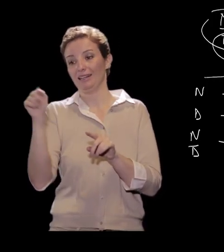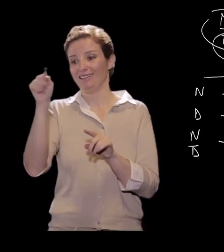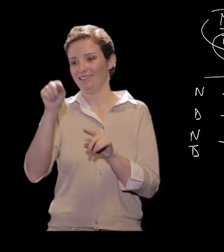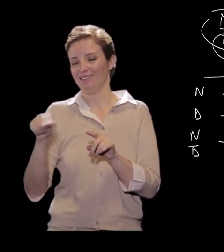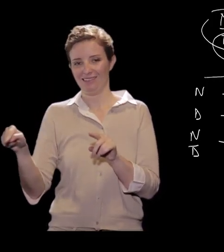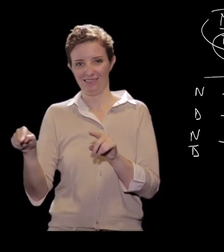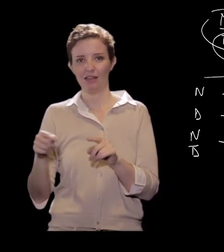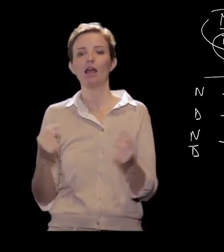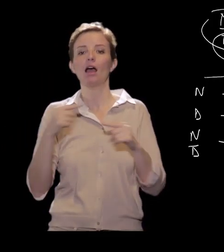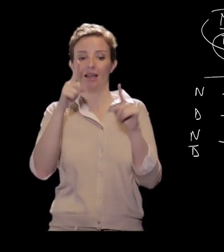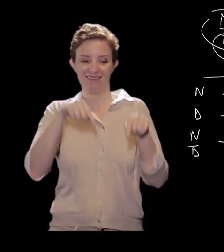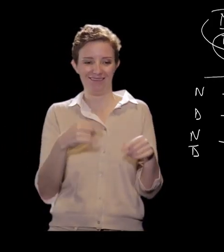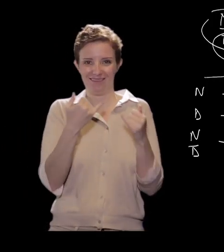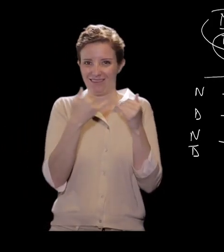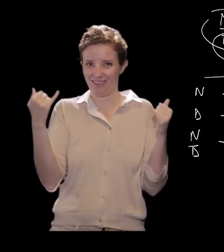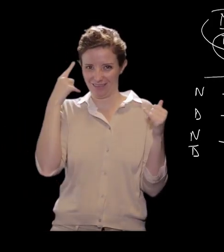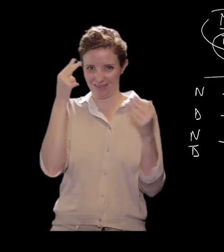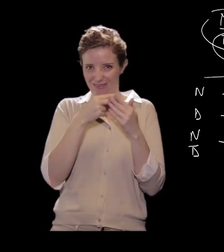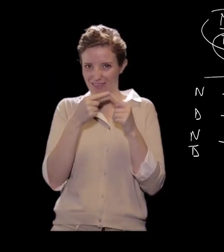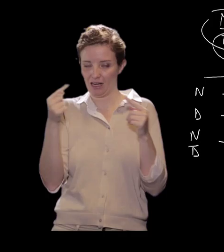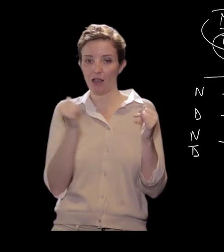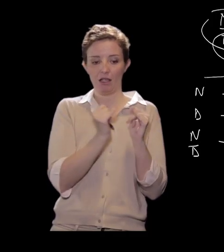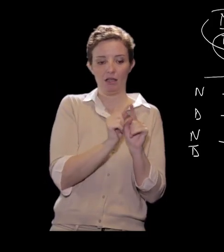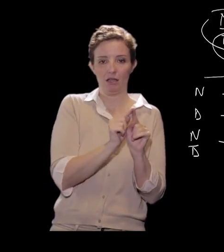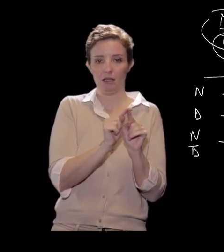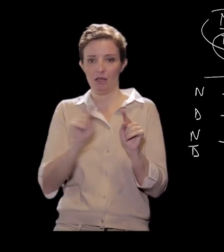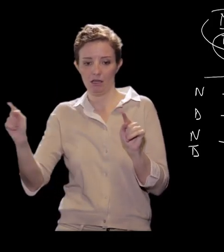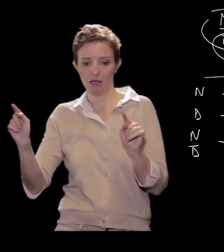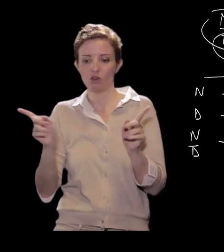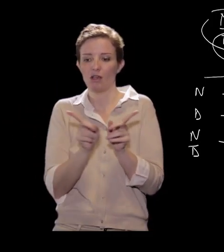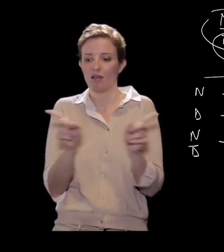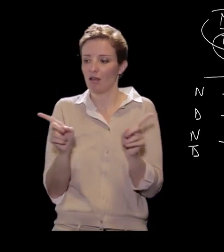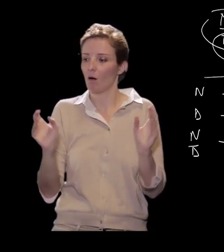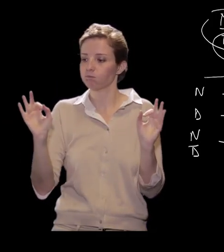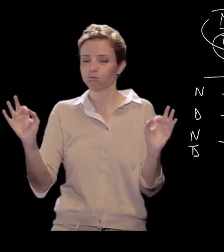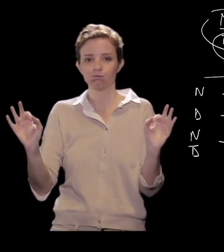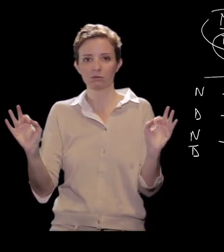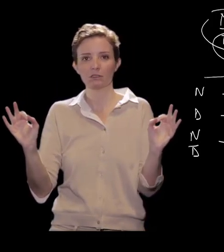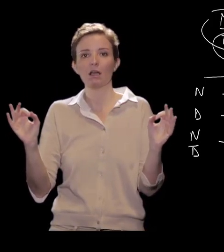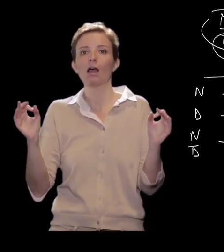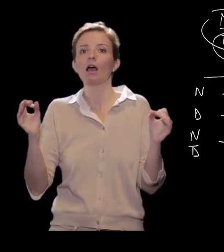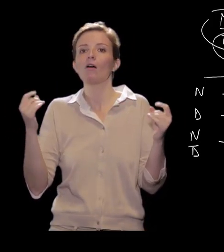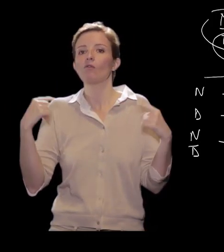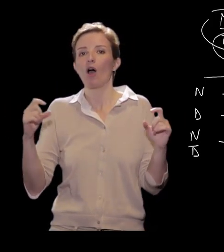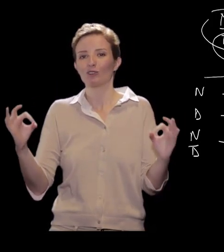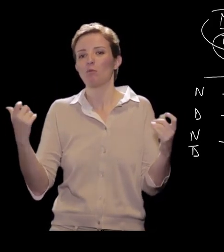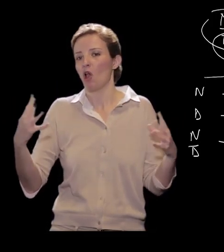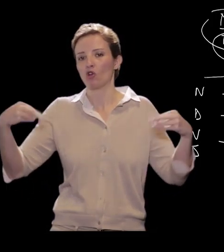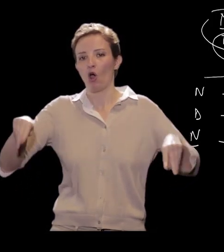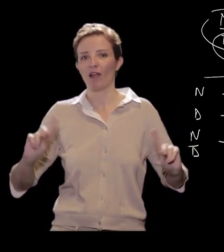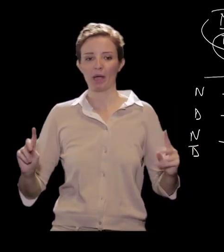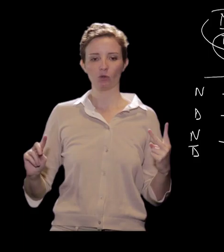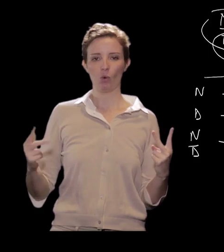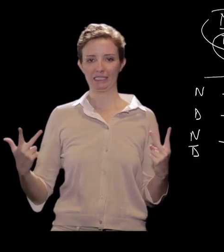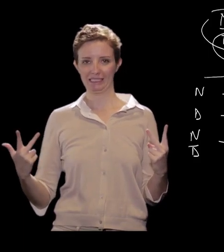la retta orientata avremo un segmento sostanzialmente aperto in tutti e due gli estremi cioè tra 2 e 3 che non risultano inclusi nell insieme delle